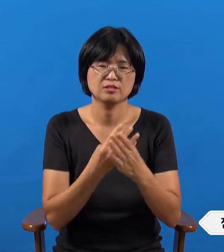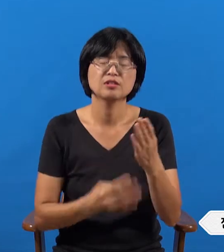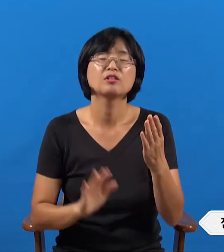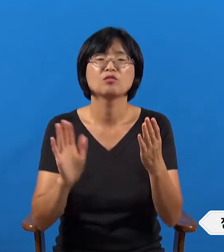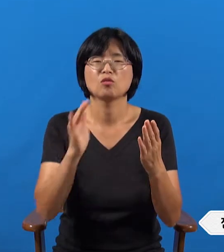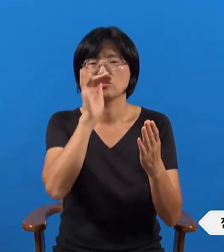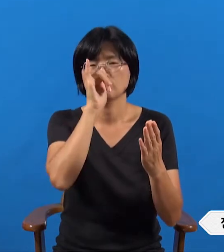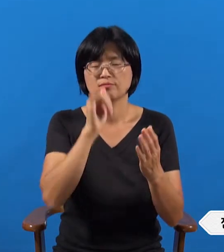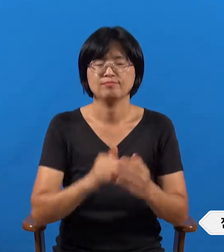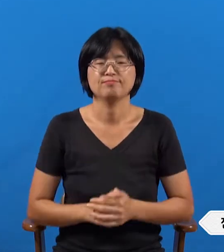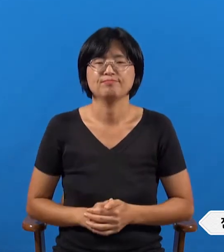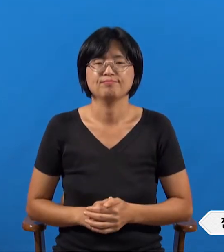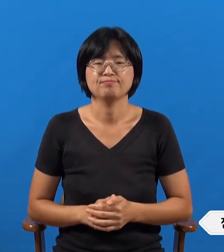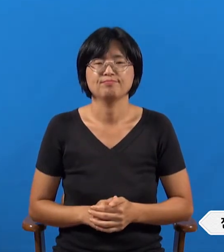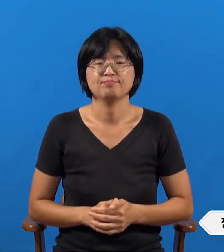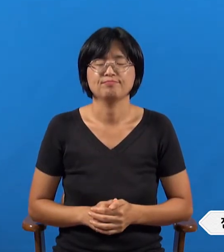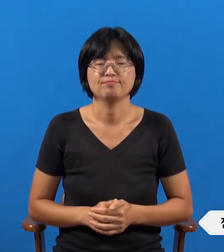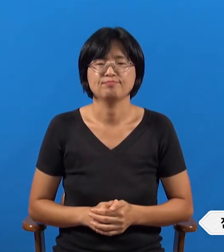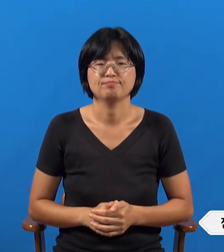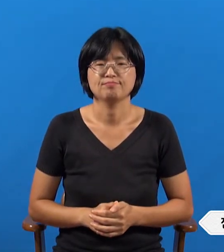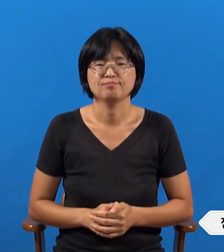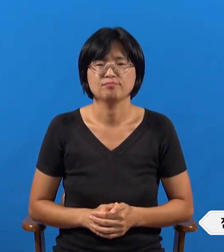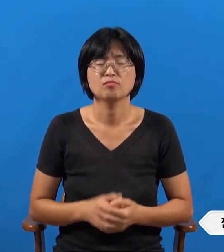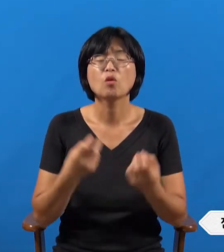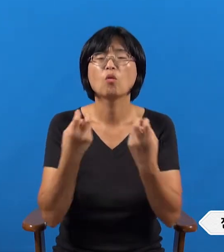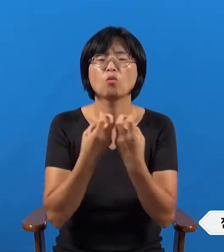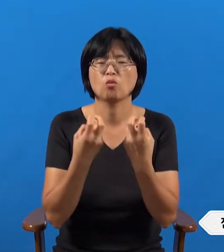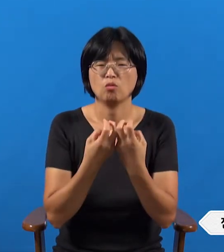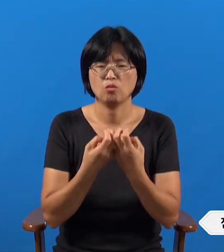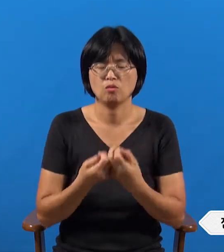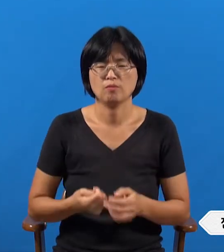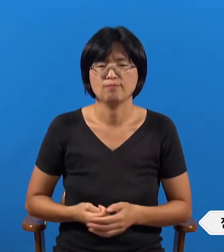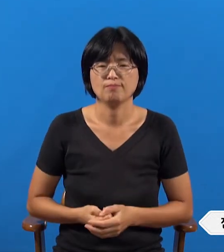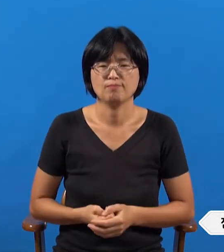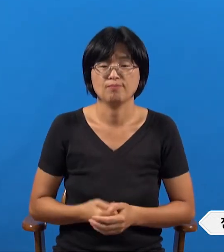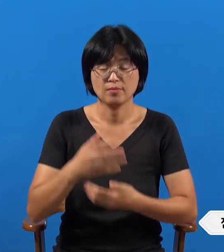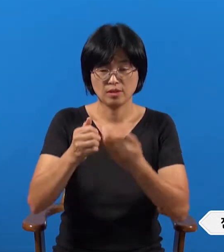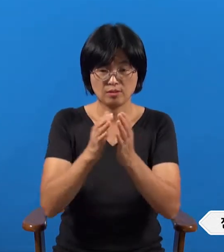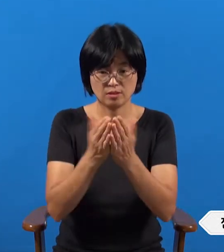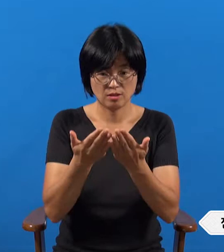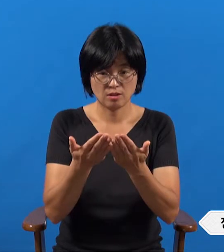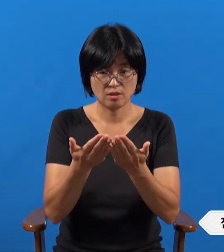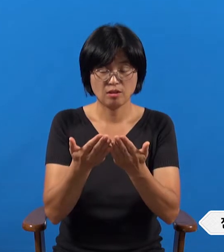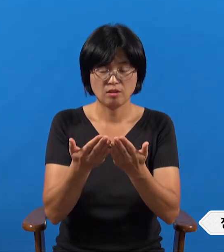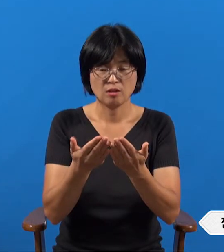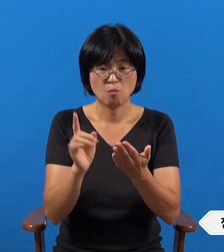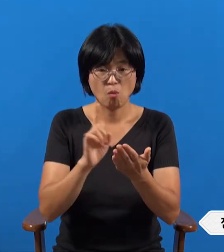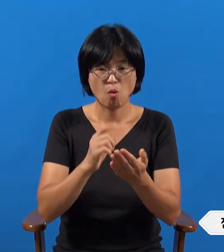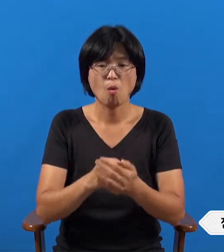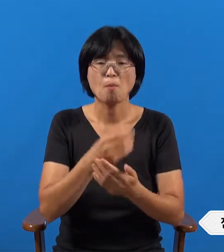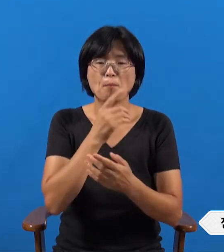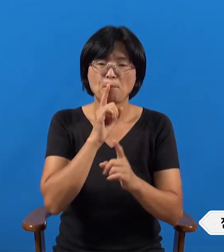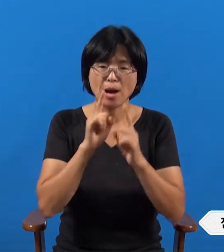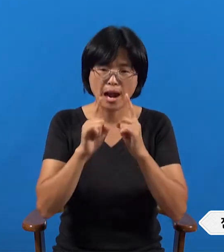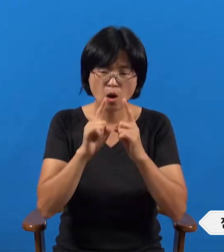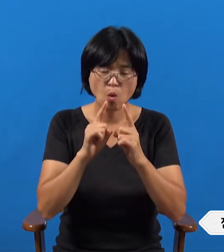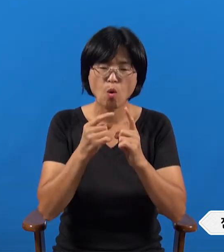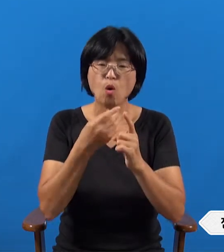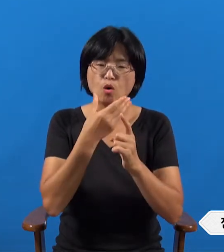무기력해지고 힘들고 어려운 고통의 시간들을 경험한다면 오늘 성경은 우리에게 말씀합니다.